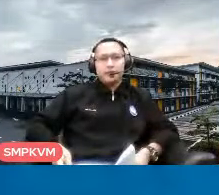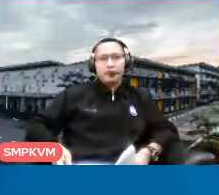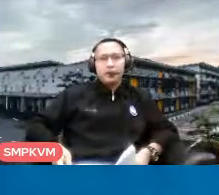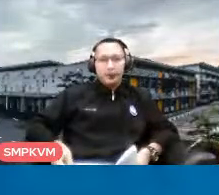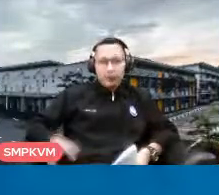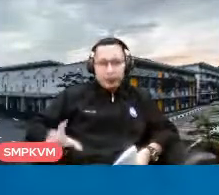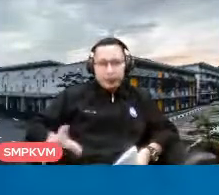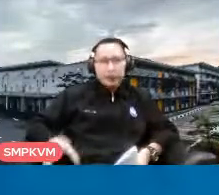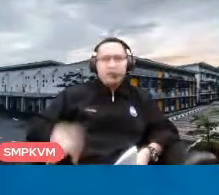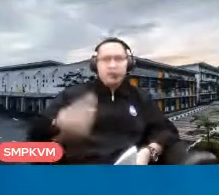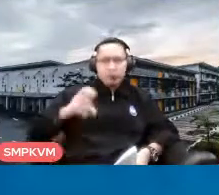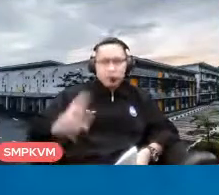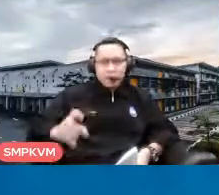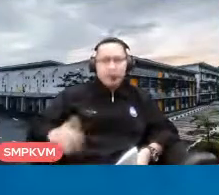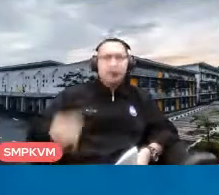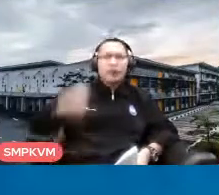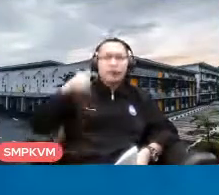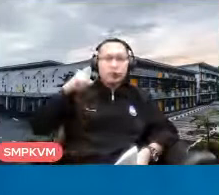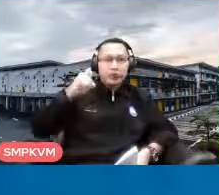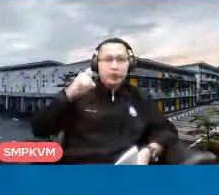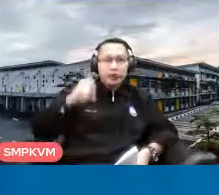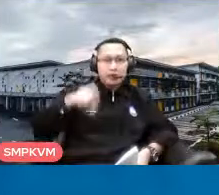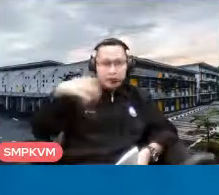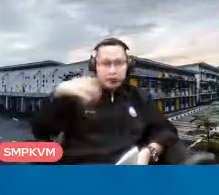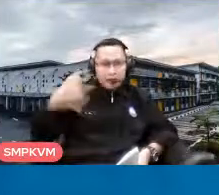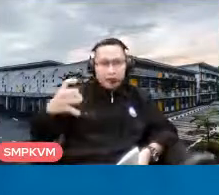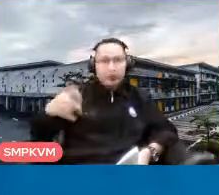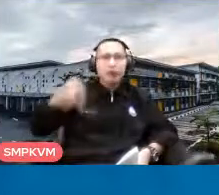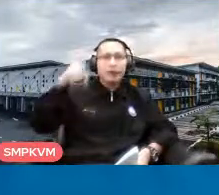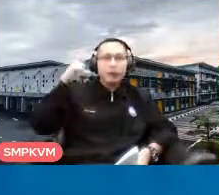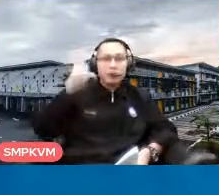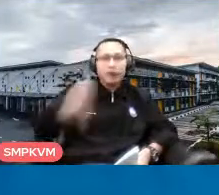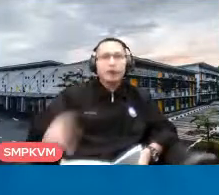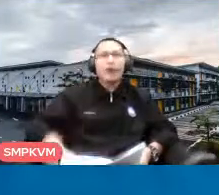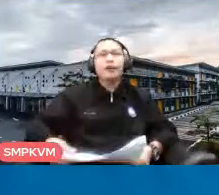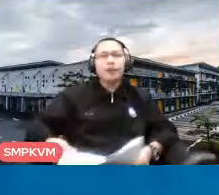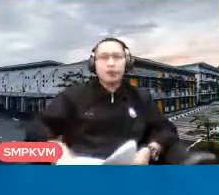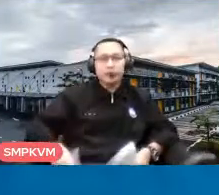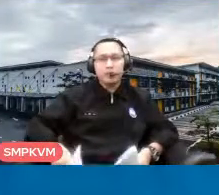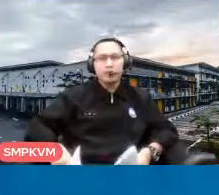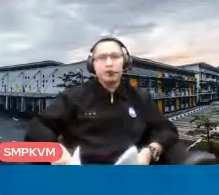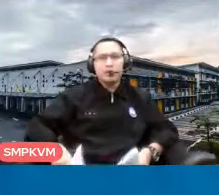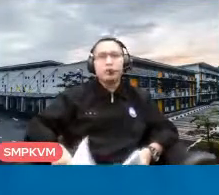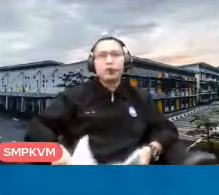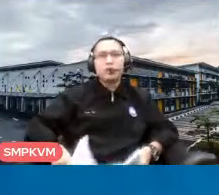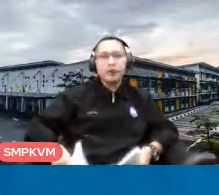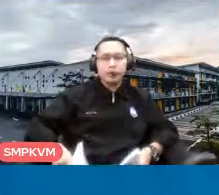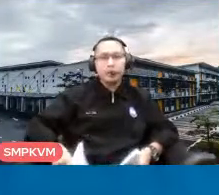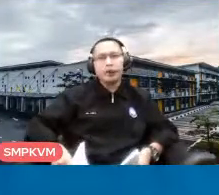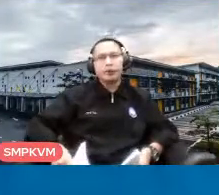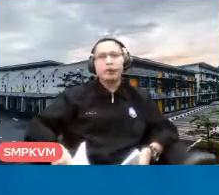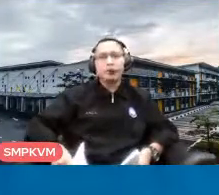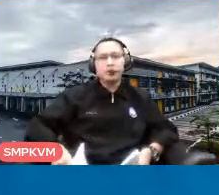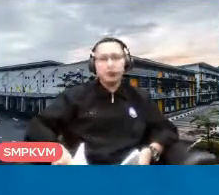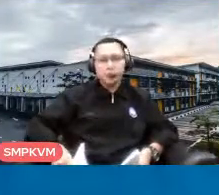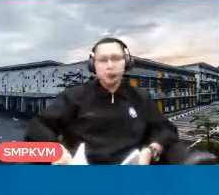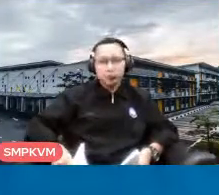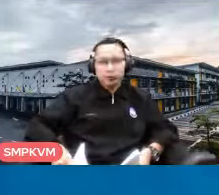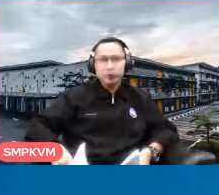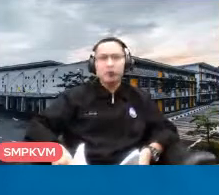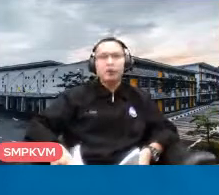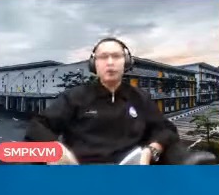Hai belajar yang takkan sekolah yang tak masuk kelasnya Tatang lain yang tak masuklah akan dilakukan guru kelas actually kazune